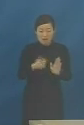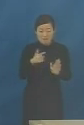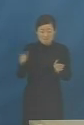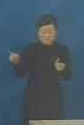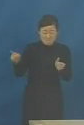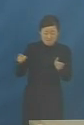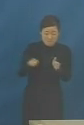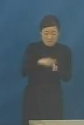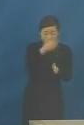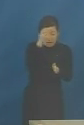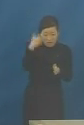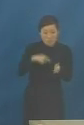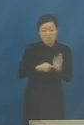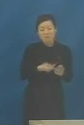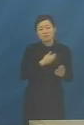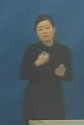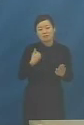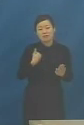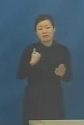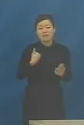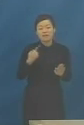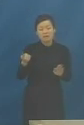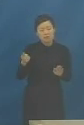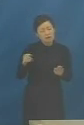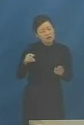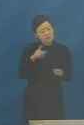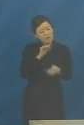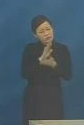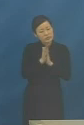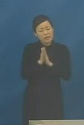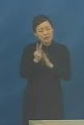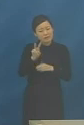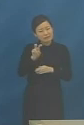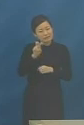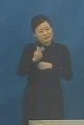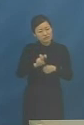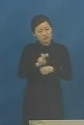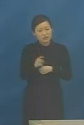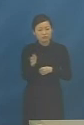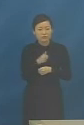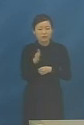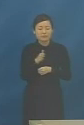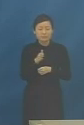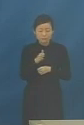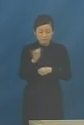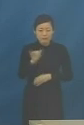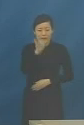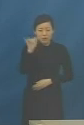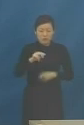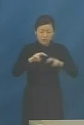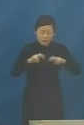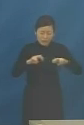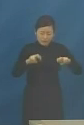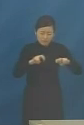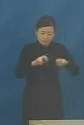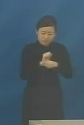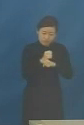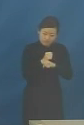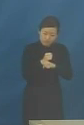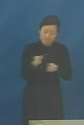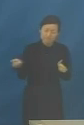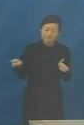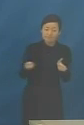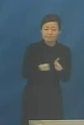だで20年ぐらい本件この弥生の研究を進めてきておりますまああの武器番大石これを